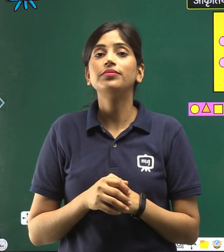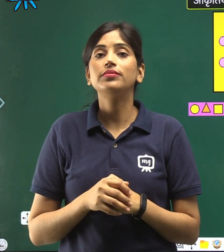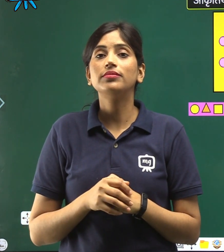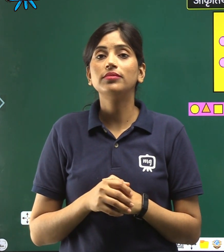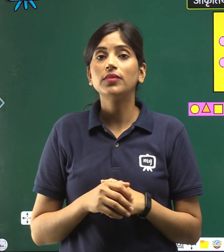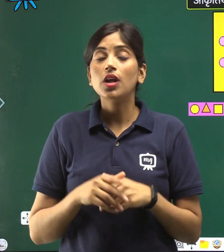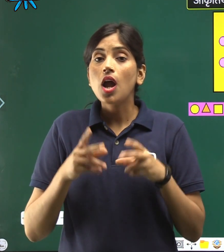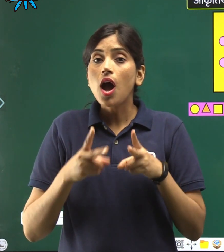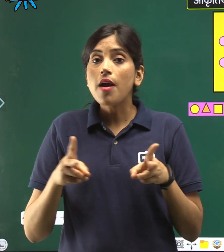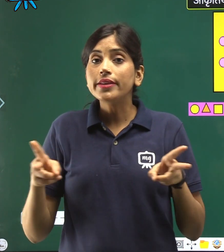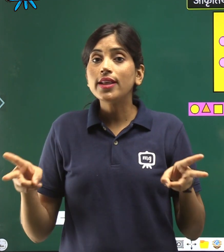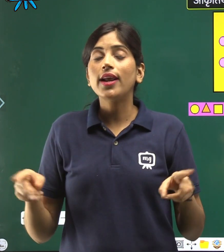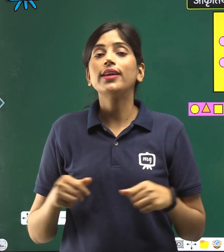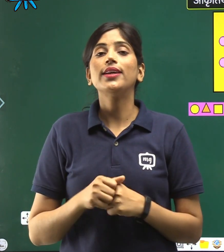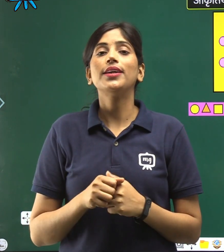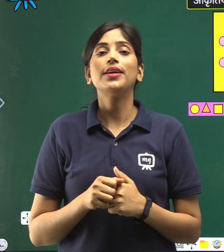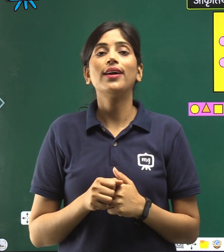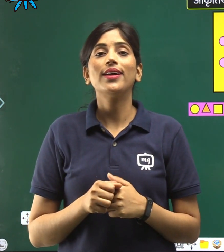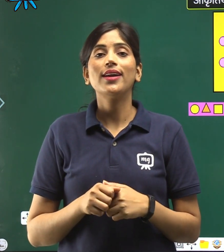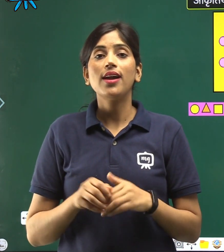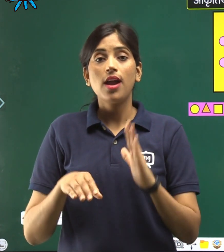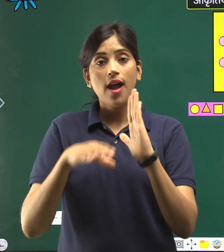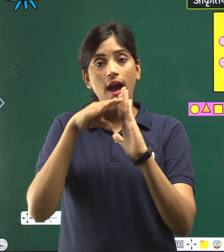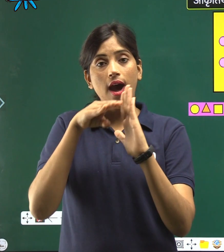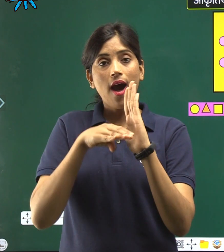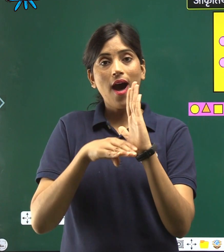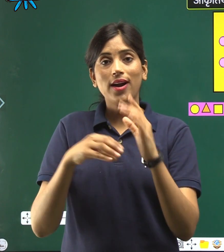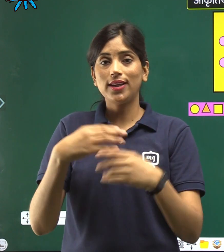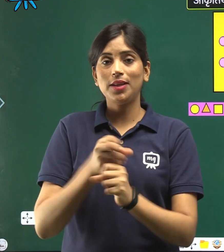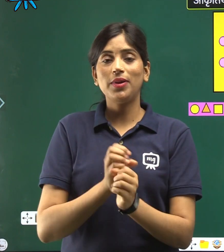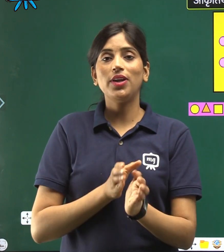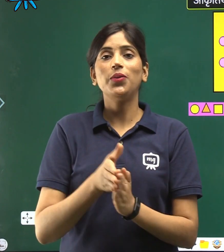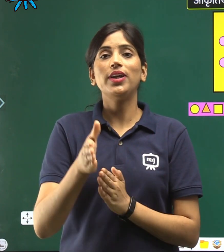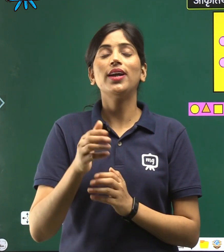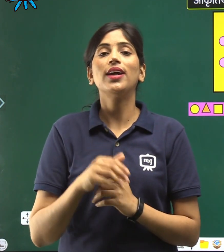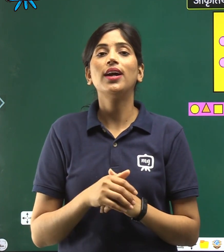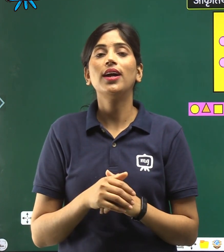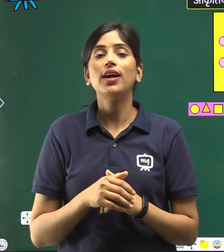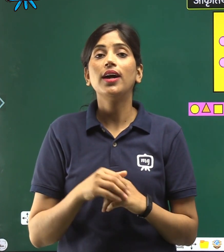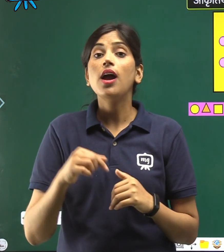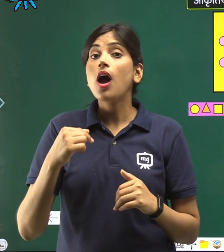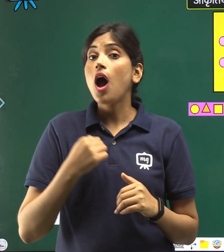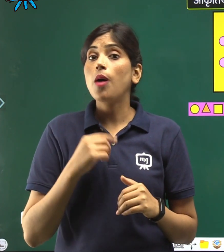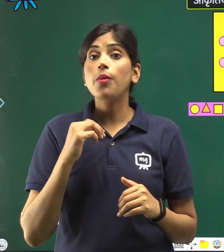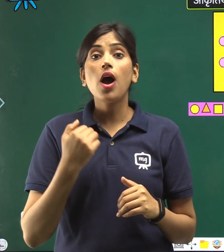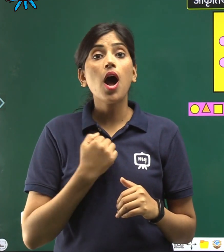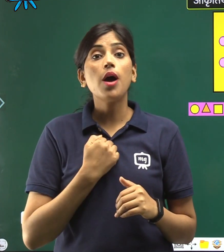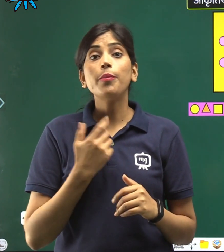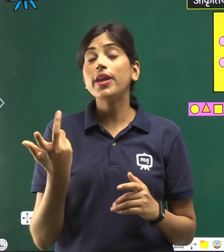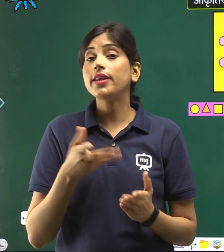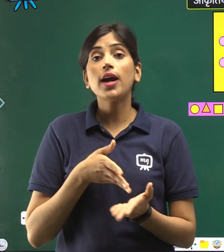इसमें भिन्न तरह की आकृति बनी हुई है। अब हमें क्या करना